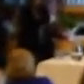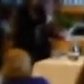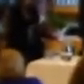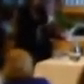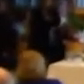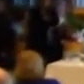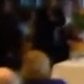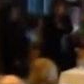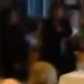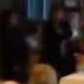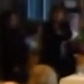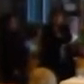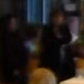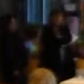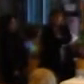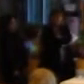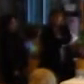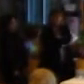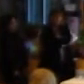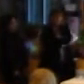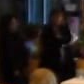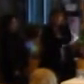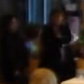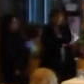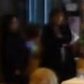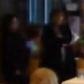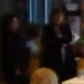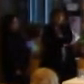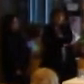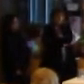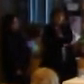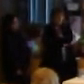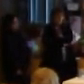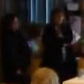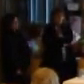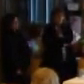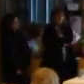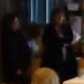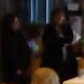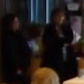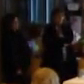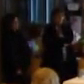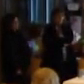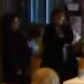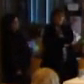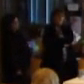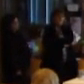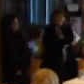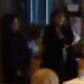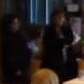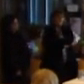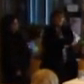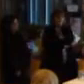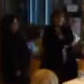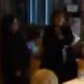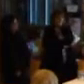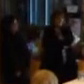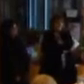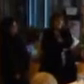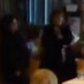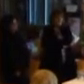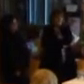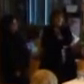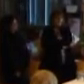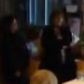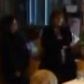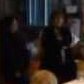este modo de barrera del pensamiento único. Celebramos también, ¿no?, algunas